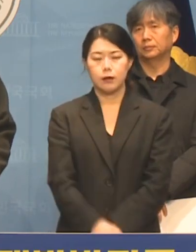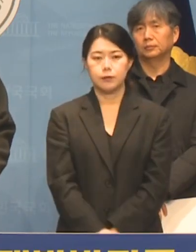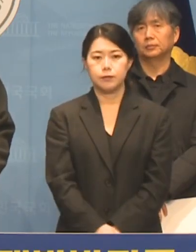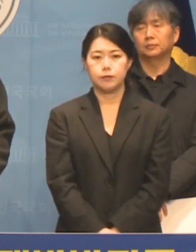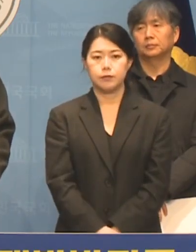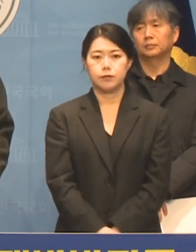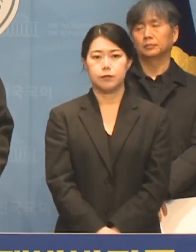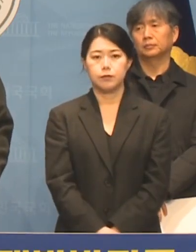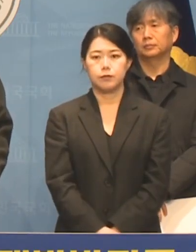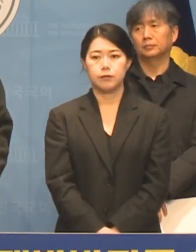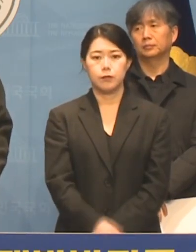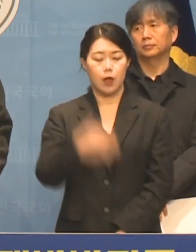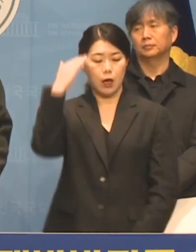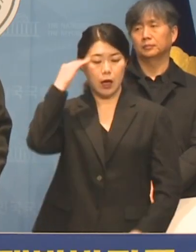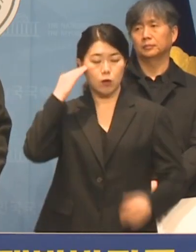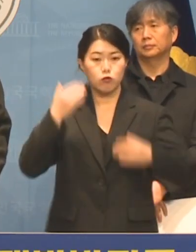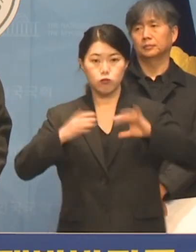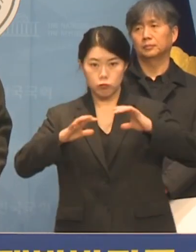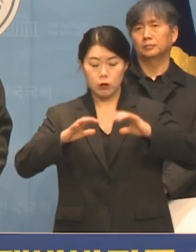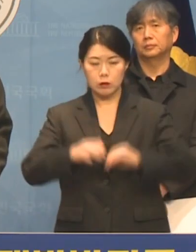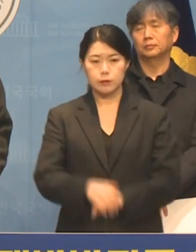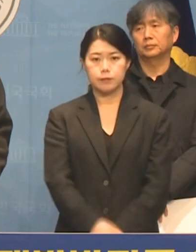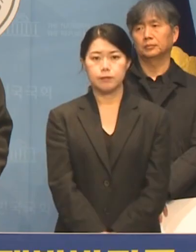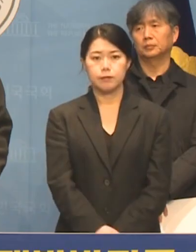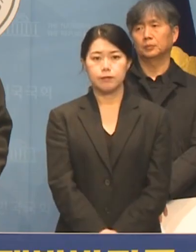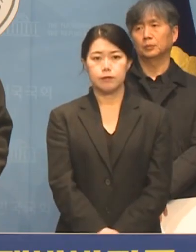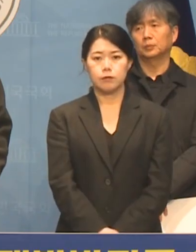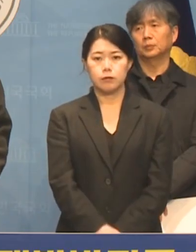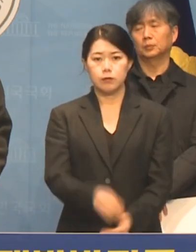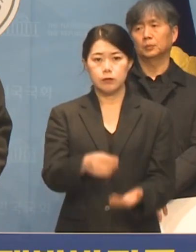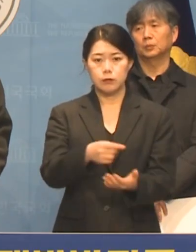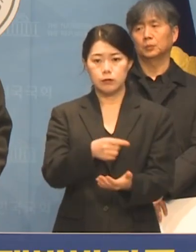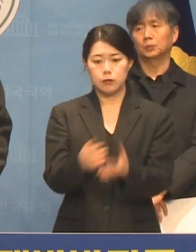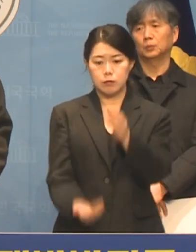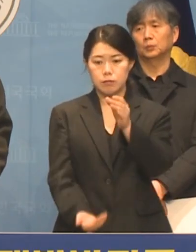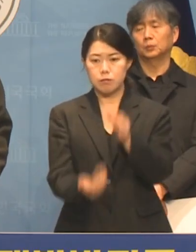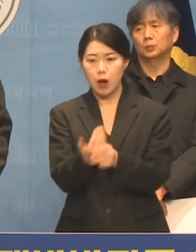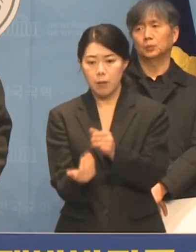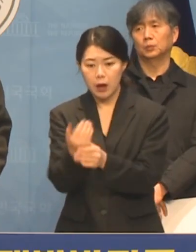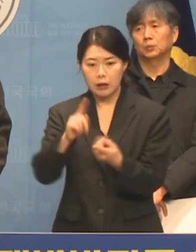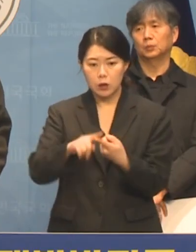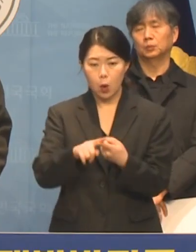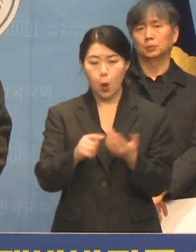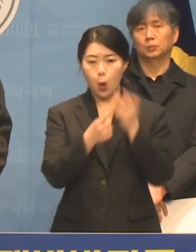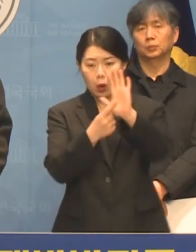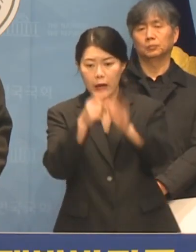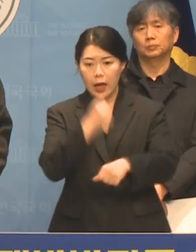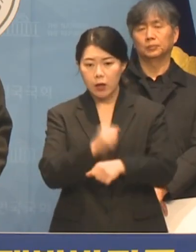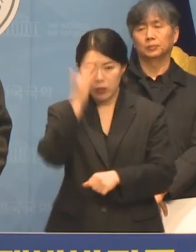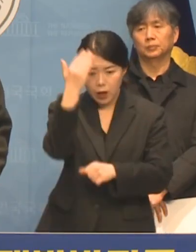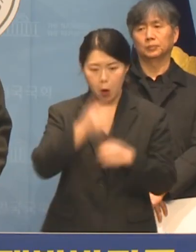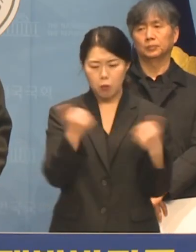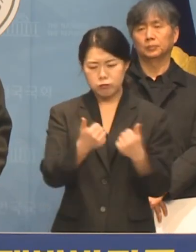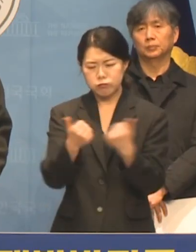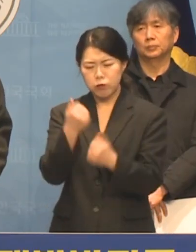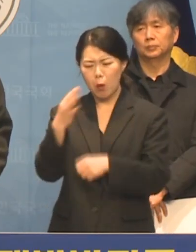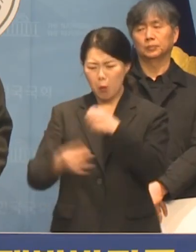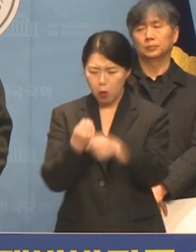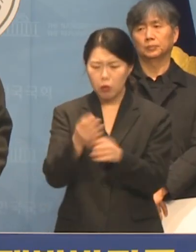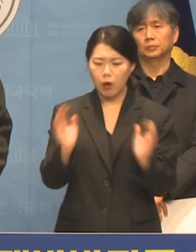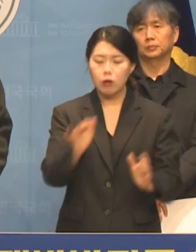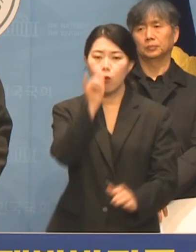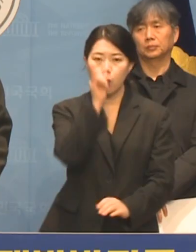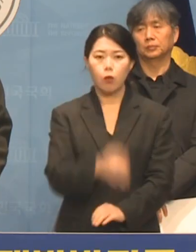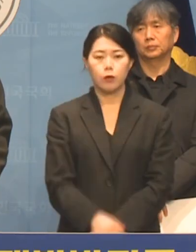것입니다. 한국에서도 사실 이제 그 재해조사 의견서를 공개해야 된다는 논의가 이미 몇 년 전부터 계속해서